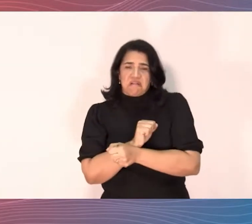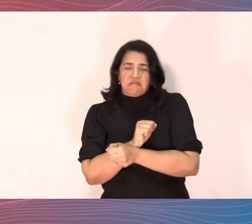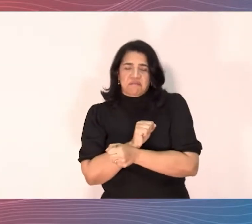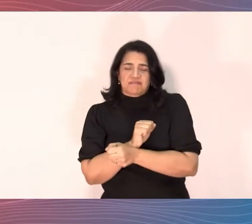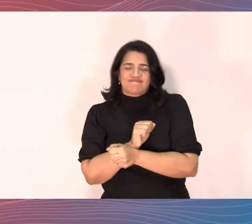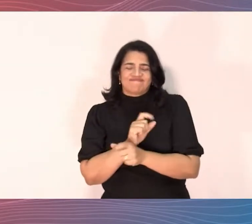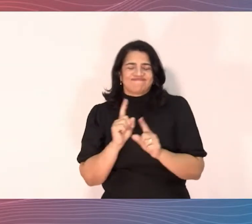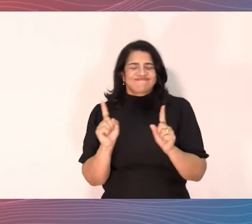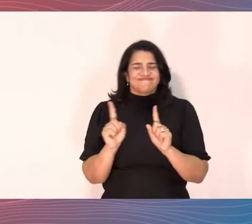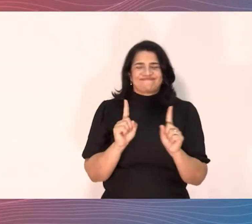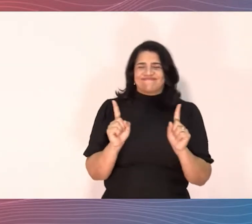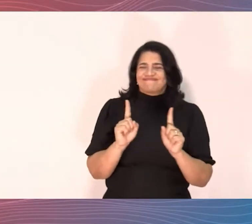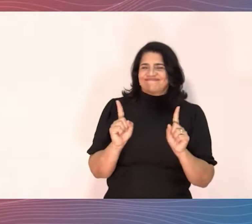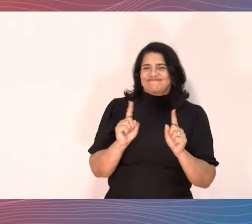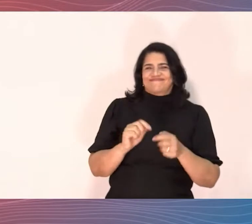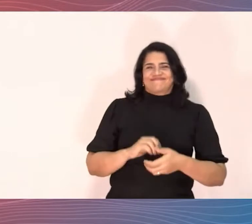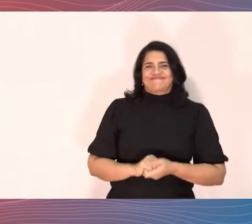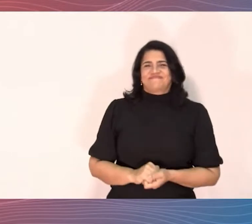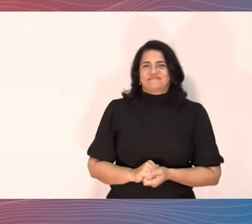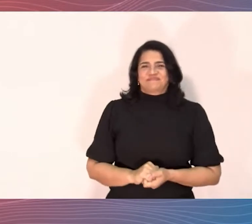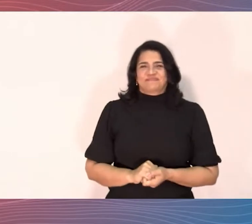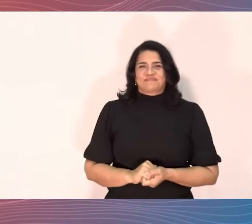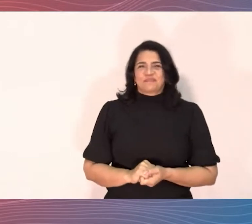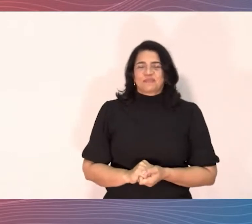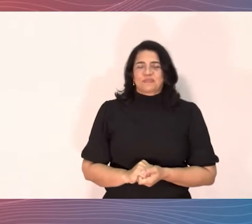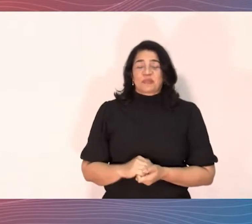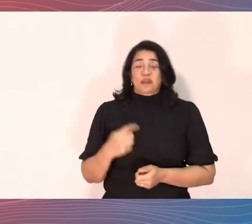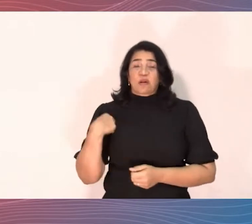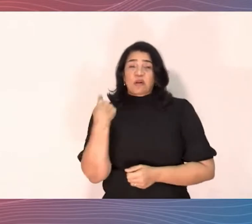Nós somos imparáveis.